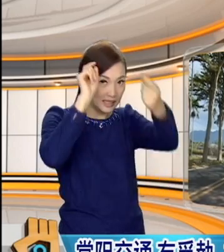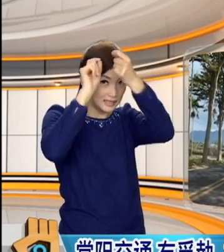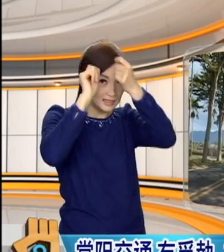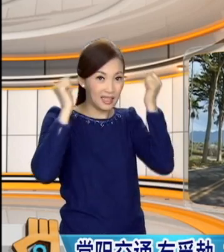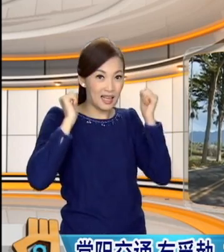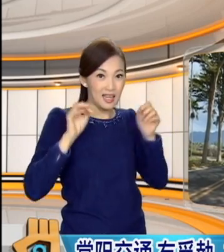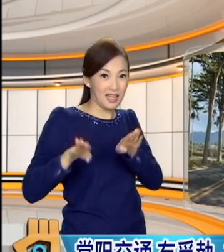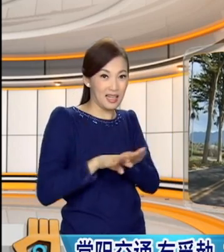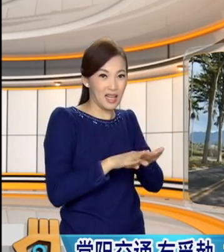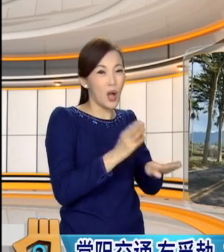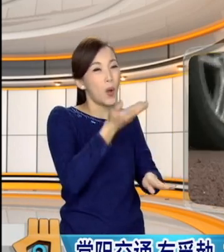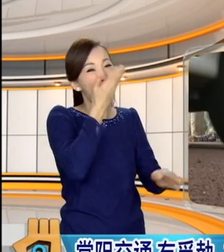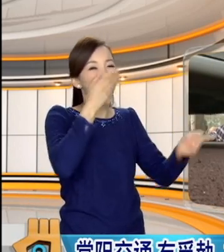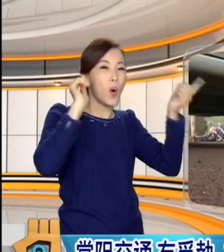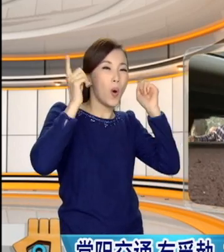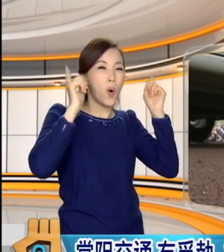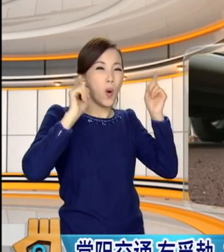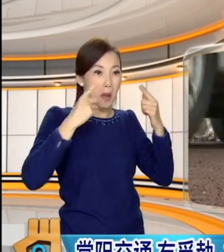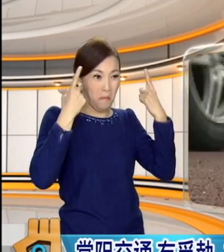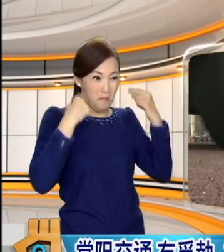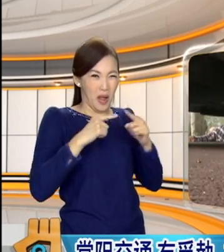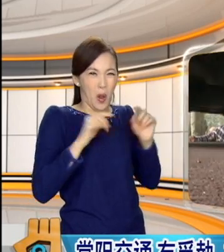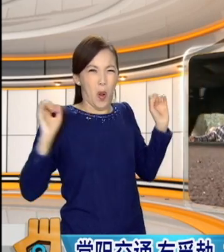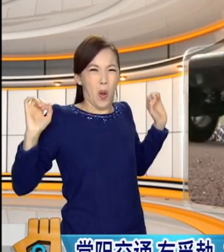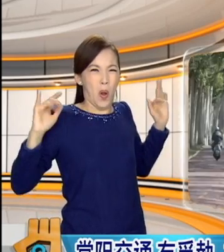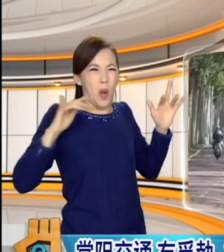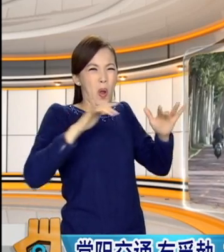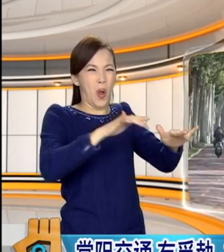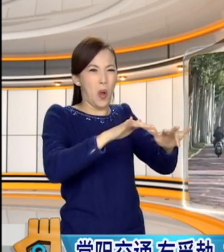谷将会减少了一个观光亮点。